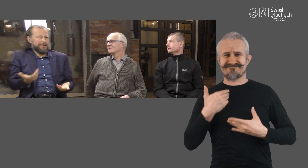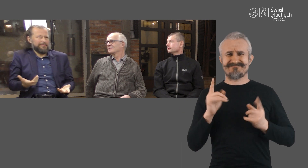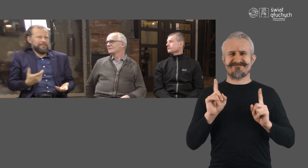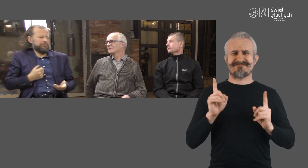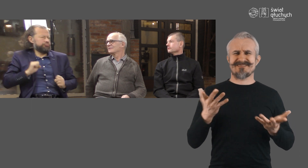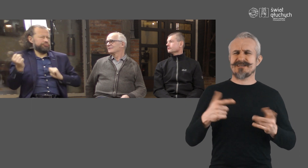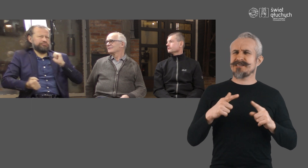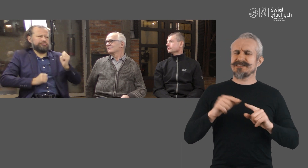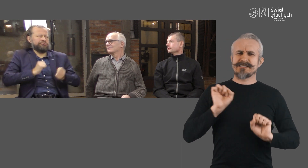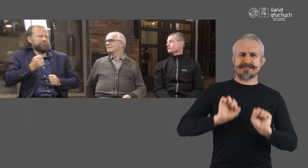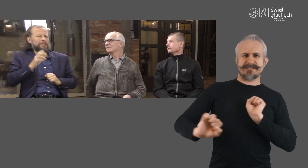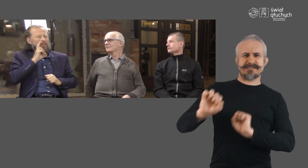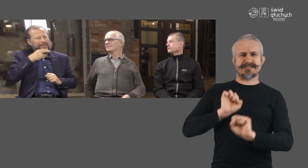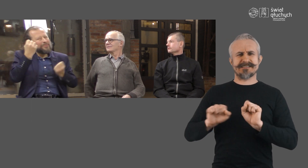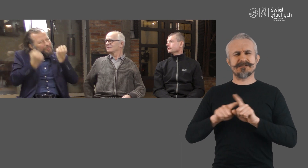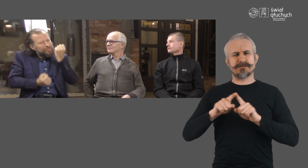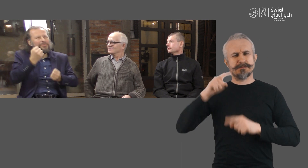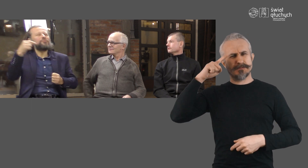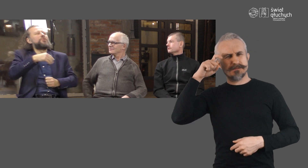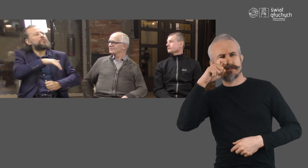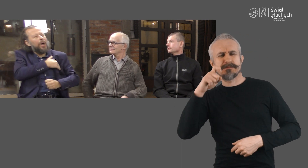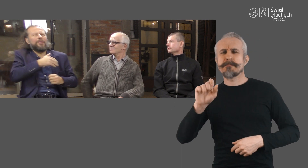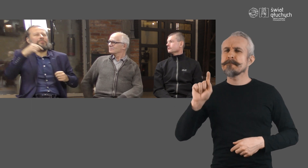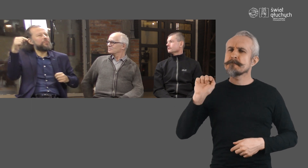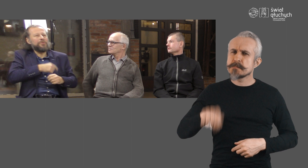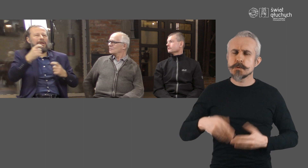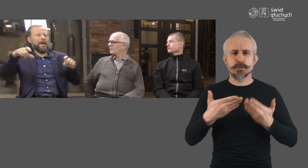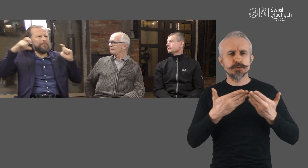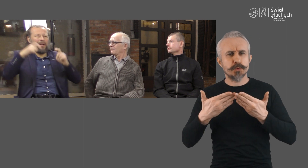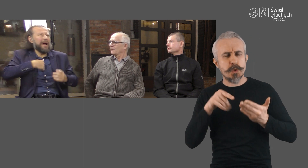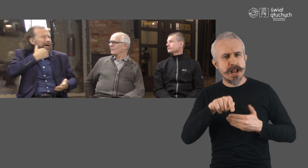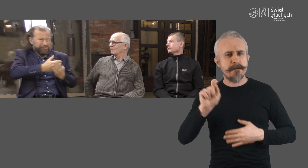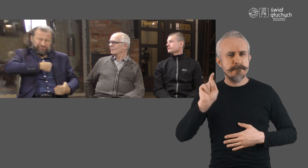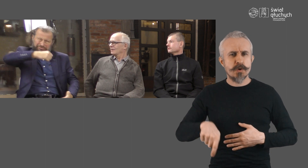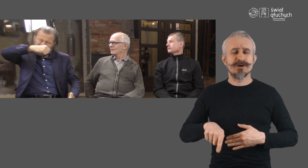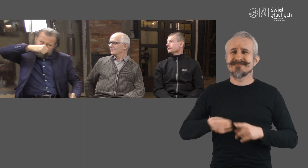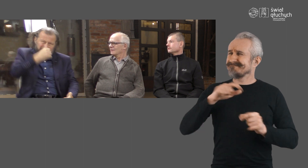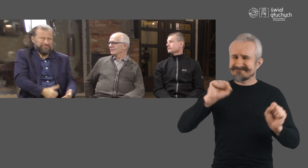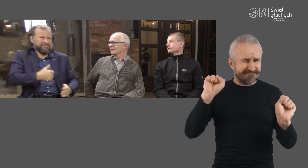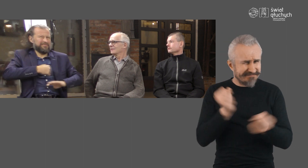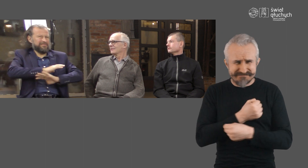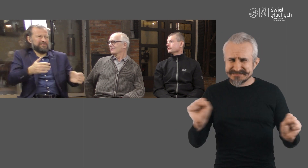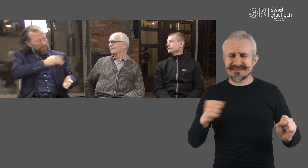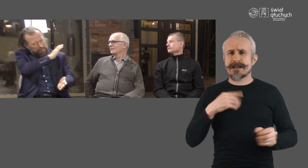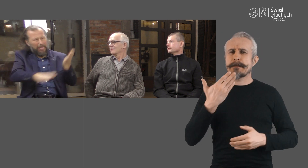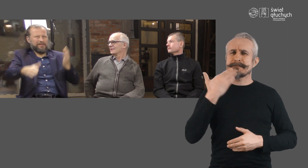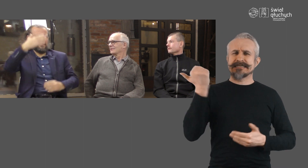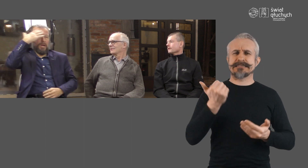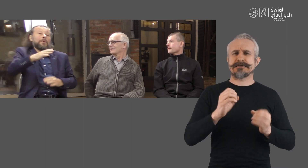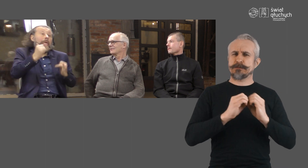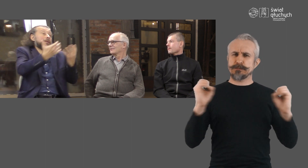miałem, znaczy no, mi to nic nie pomagało. Byłem bardzo uparty. No, tata mnie przekonywał, że do szkoły musisz